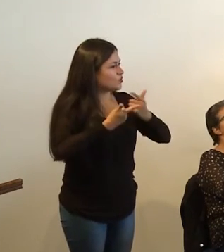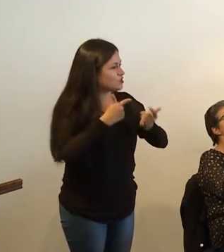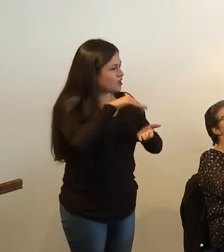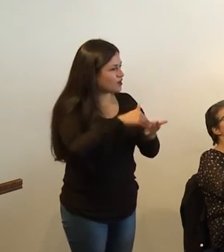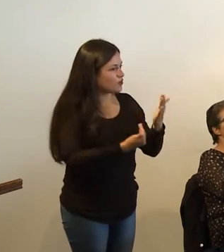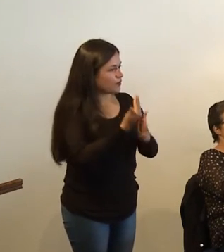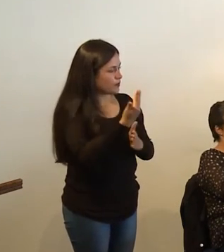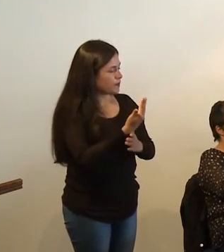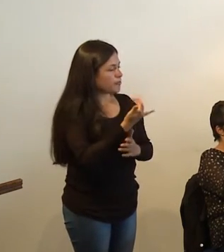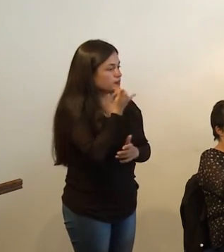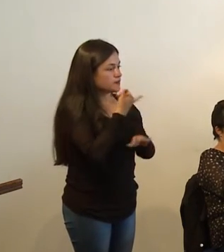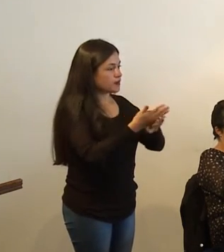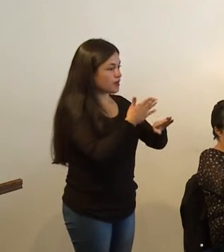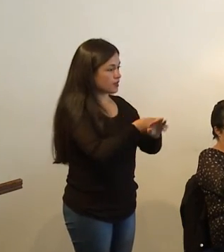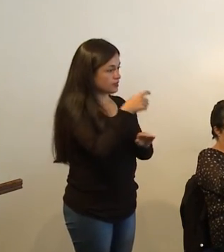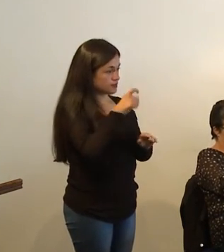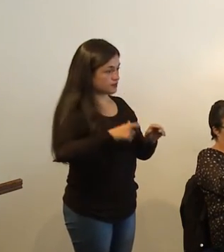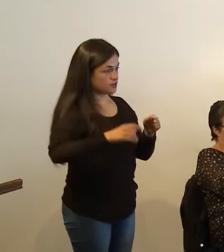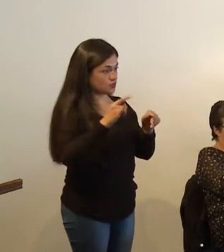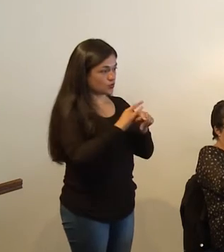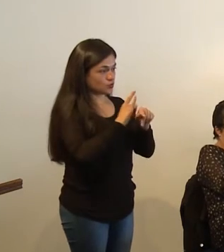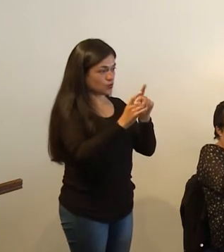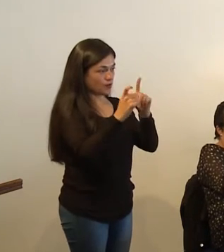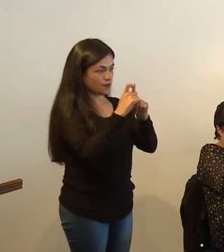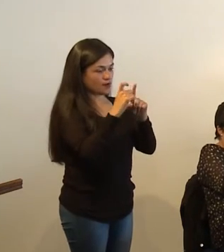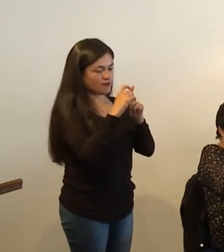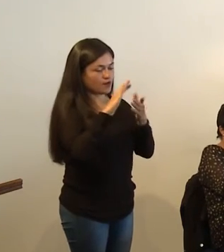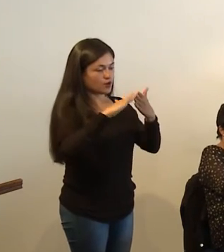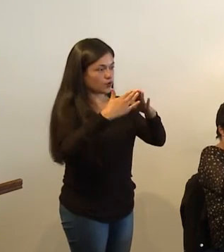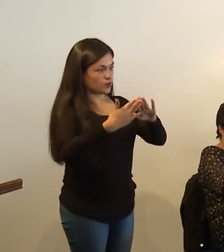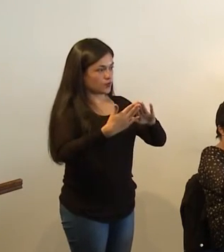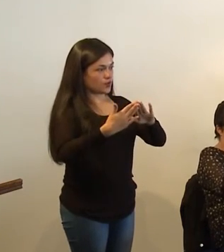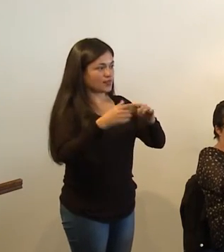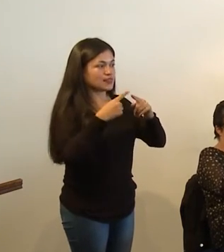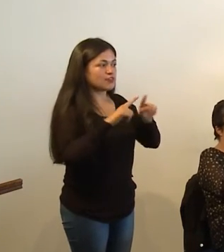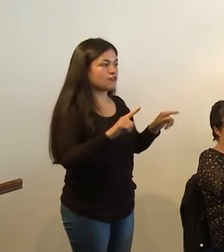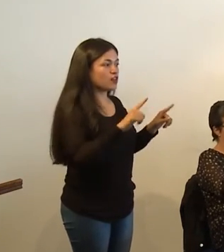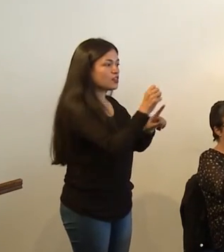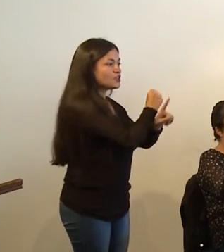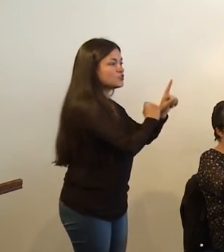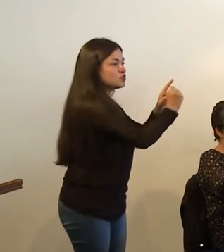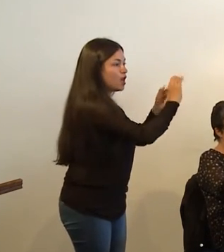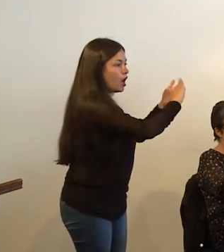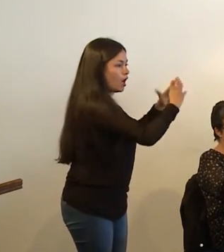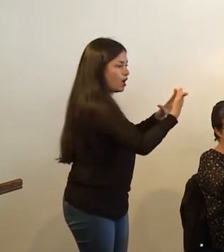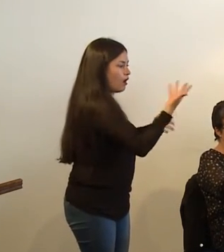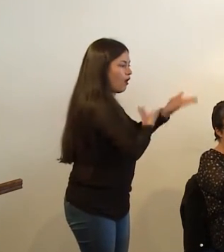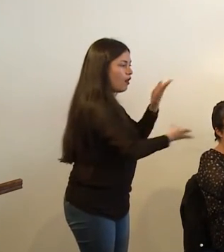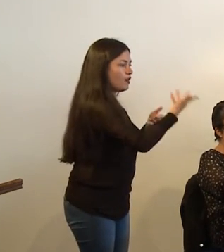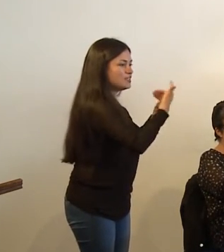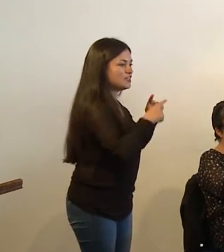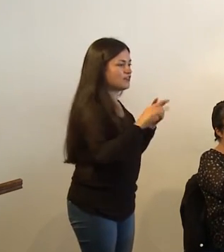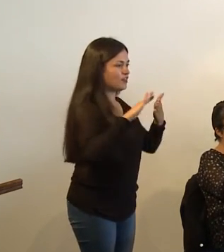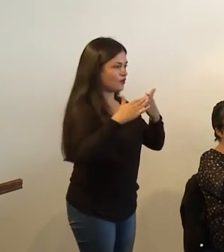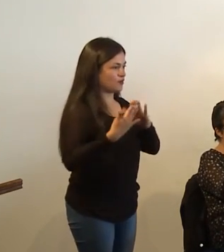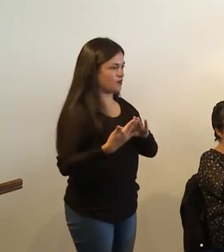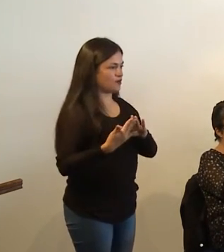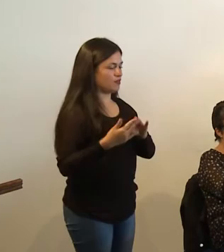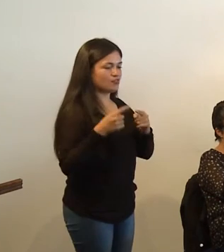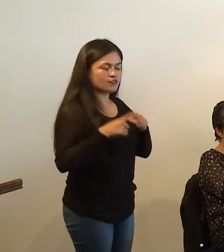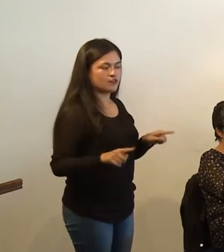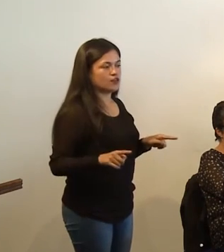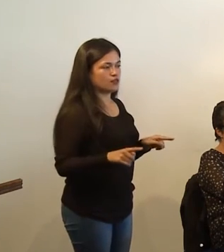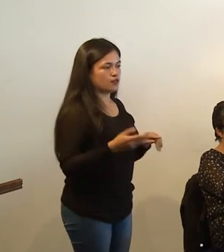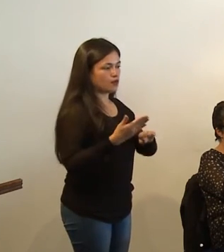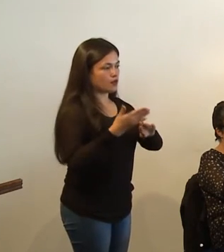esa categoría para diferenciarla de lo que él llamó vínculos societales o vínculos contractuales o vínculos capitalistas. Lo